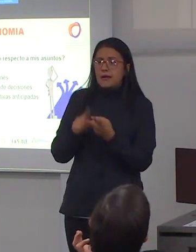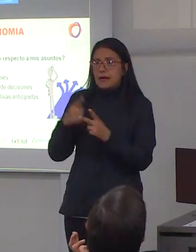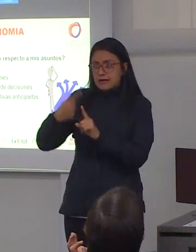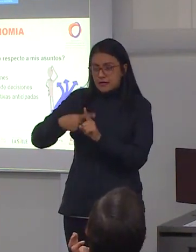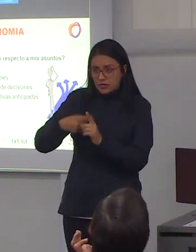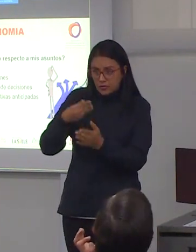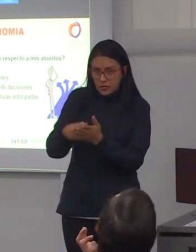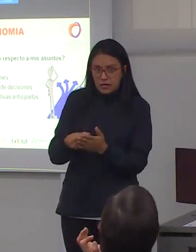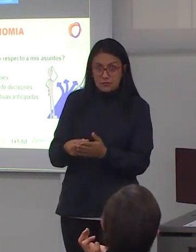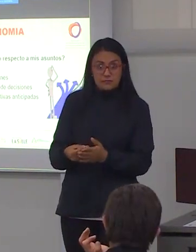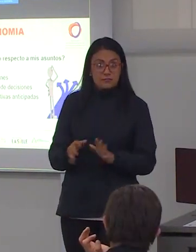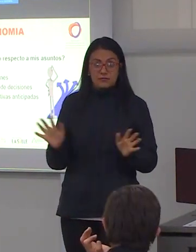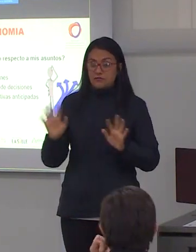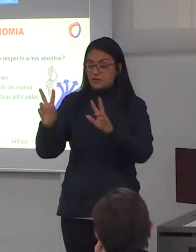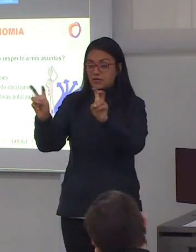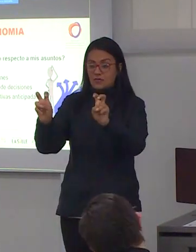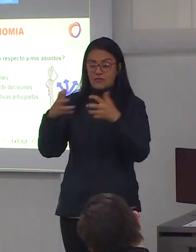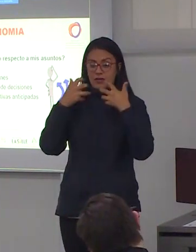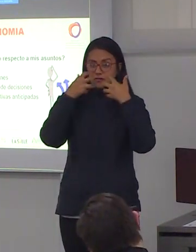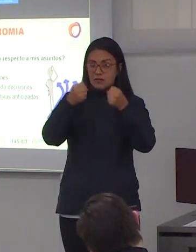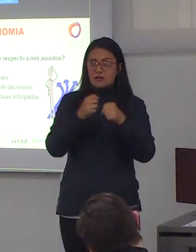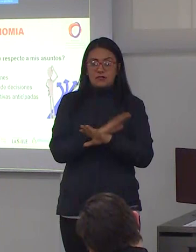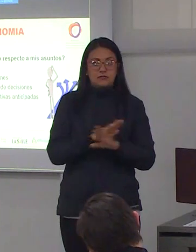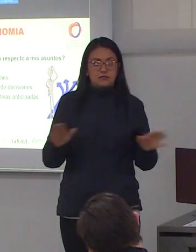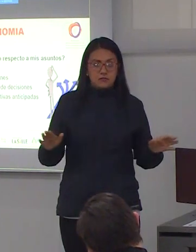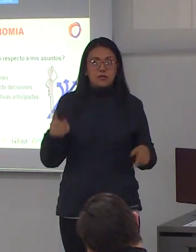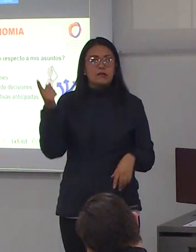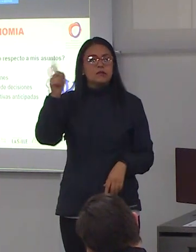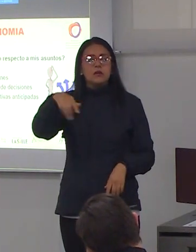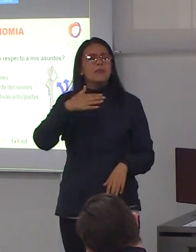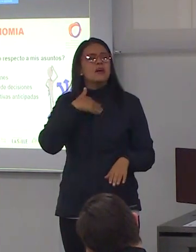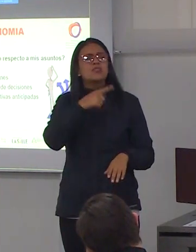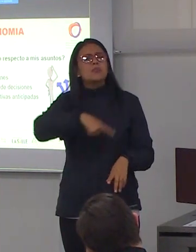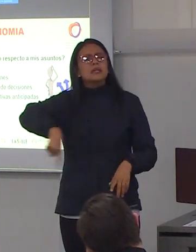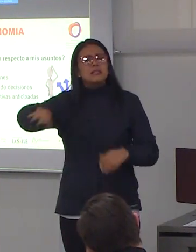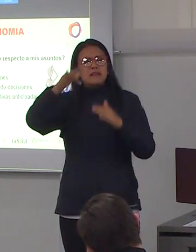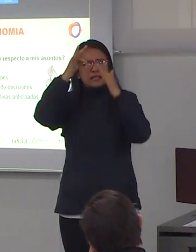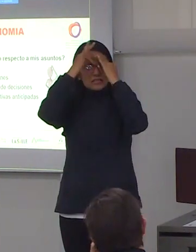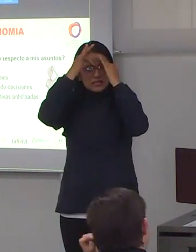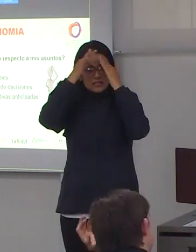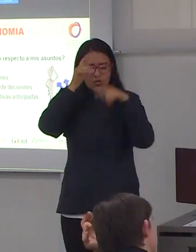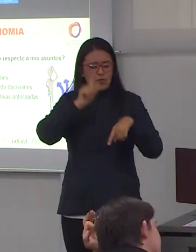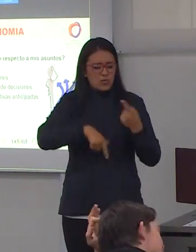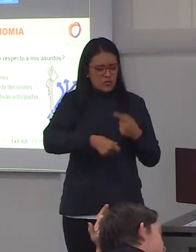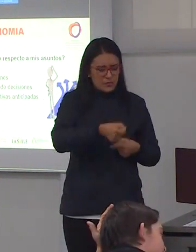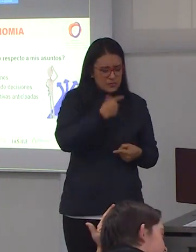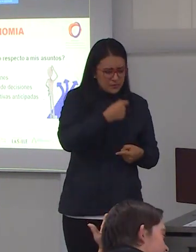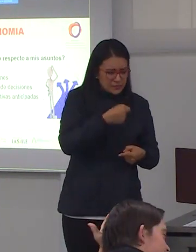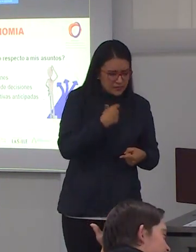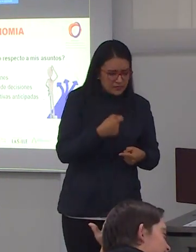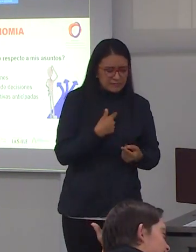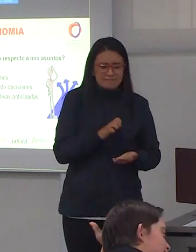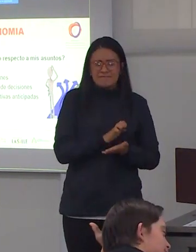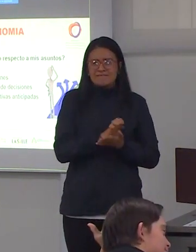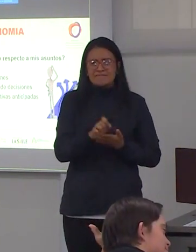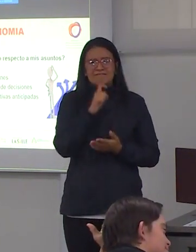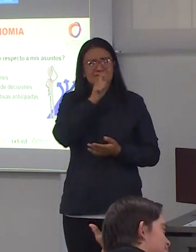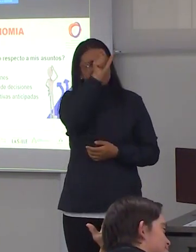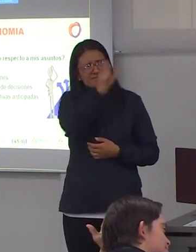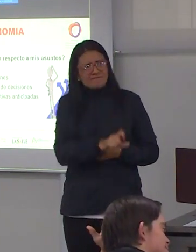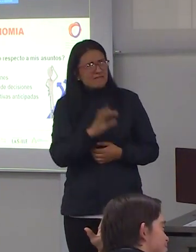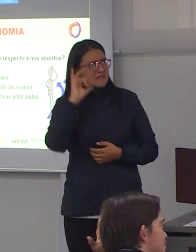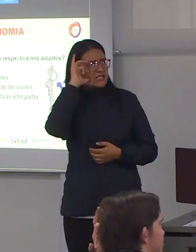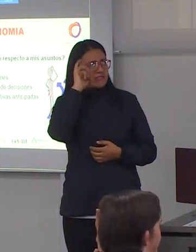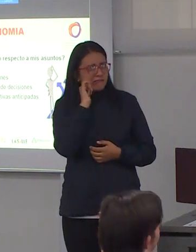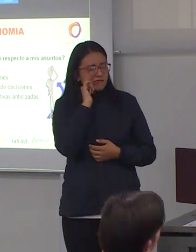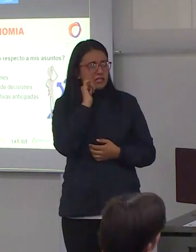¿cierto? no son solo temas de salud también puedo decir no me lleven a tal clínica yo no me puedo tomar este medicamento detesto tal psiquiatra no me